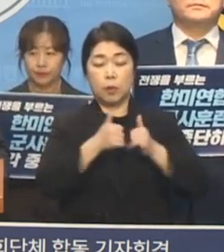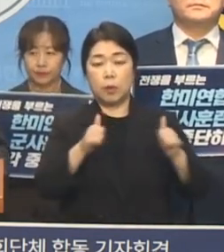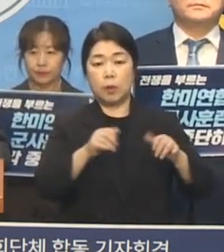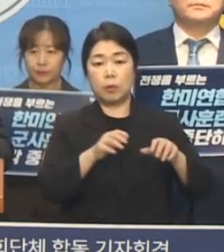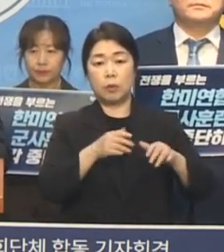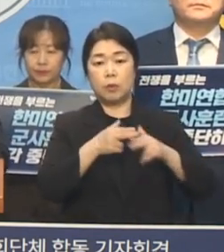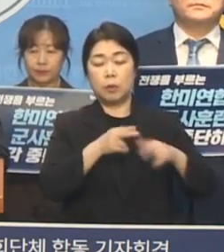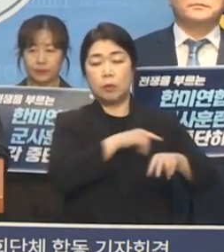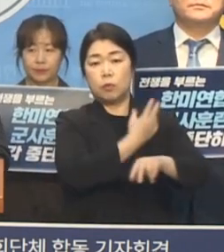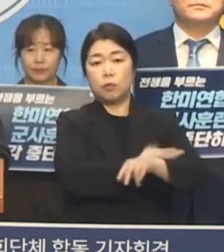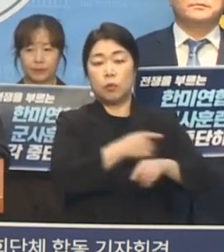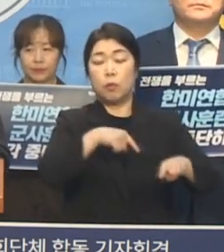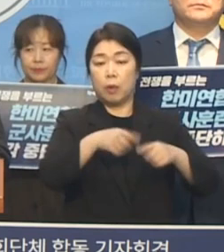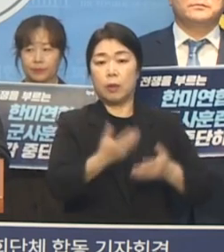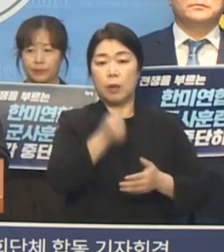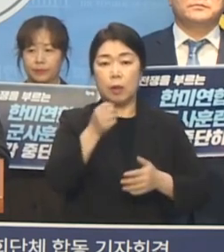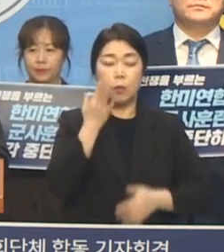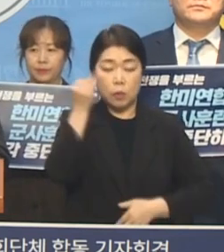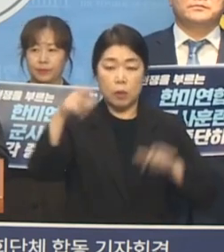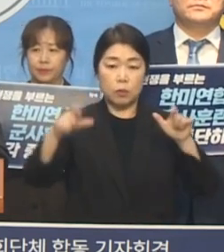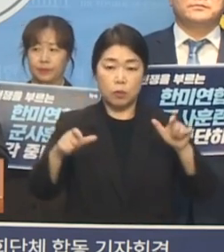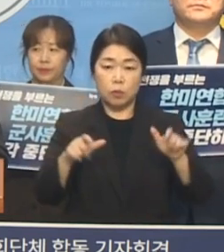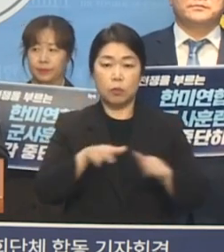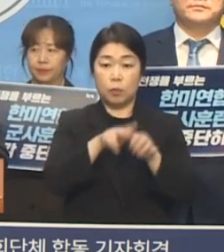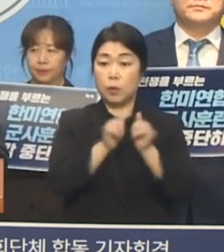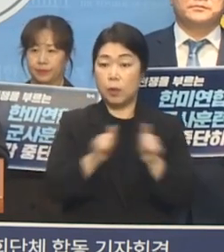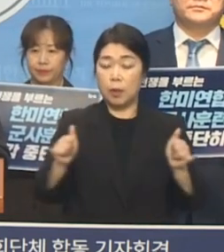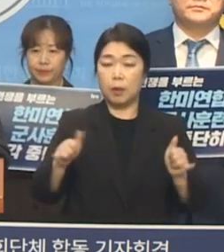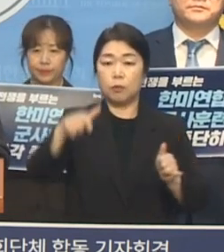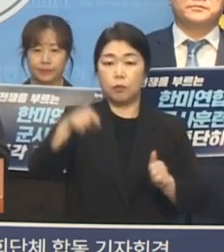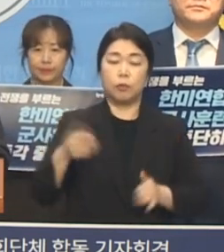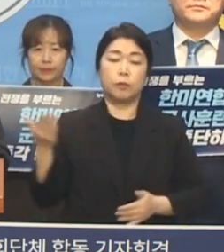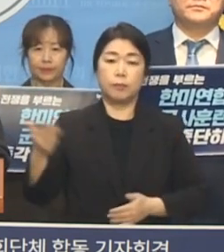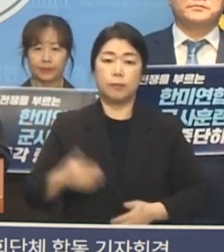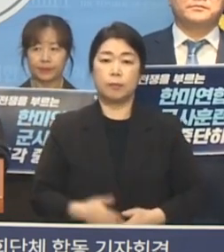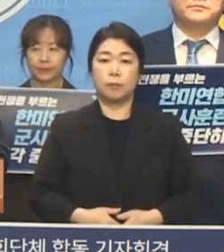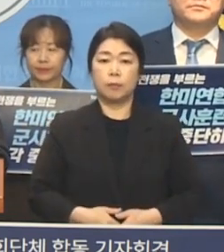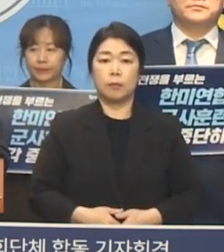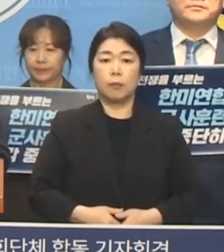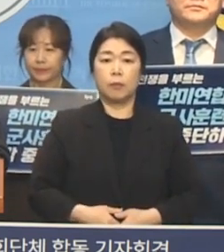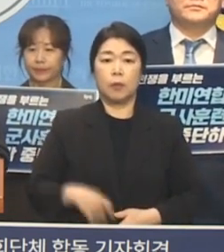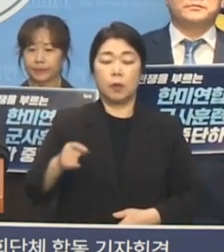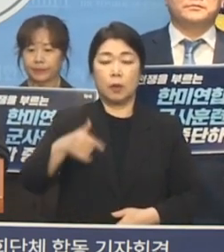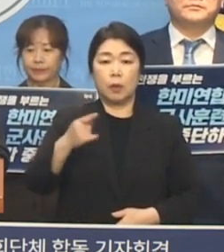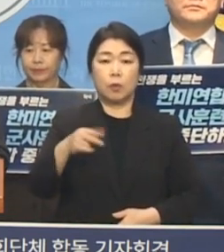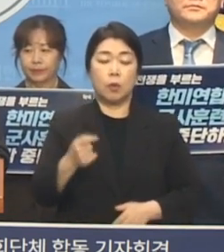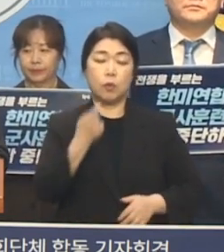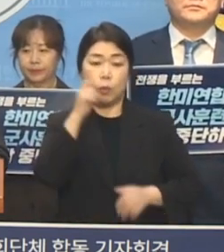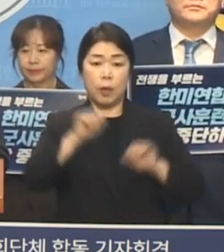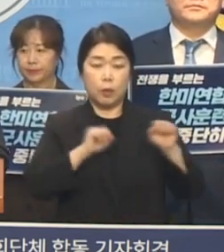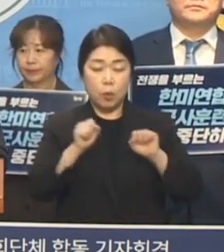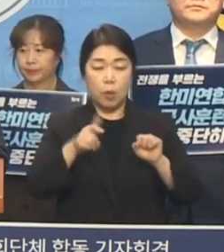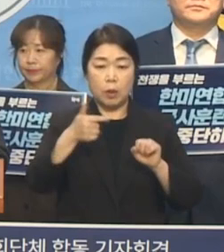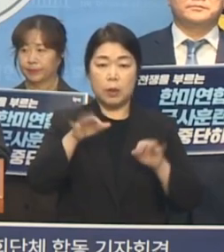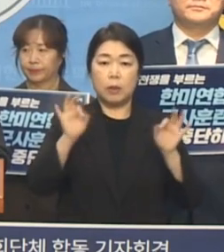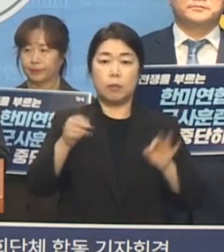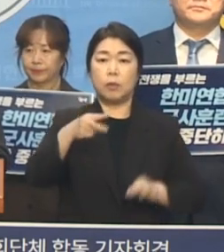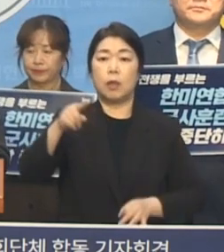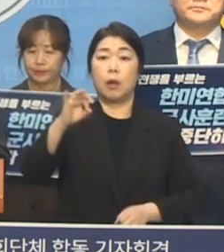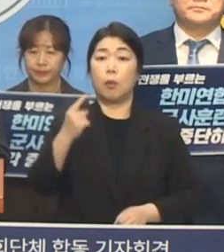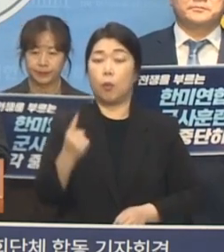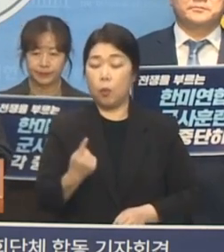용산구 국회의원 후보 구산하 후보님 오셨습니다. 그리고 강동 촛불행동의 김상호 대표님